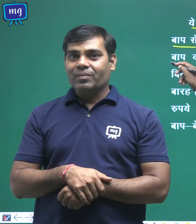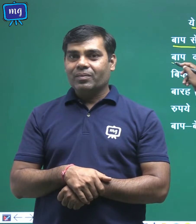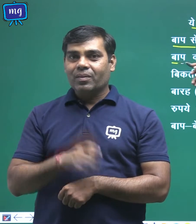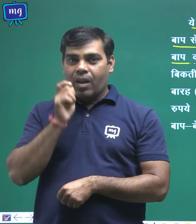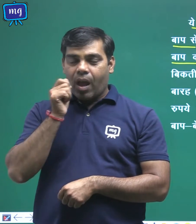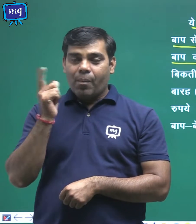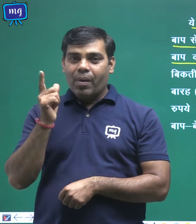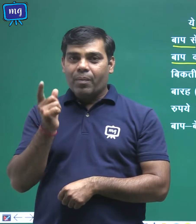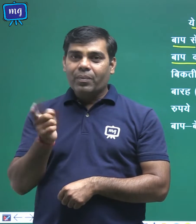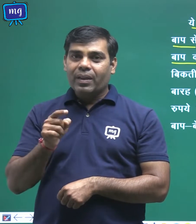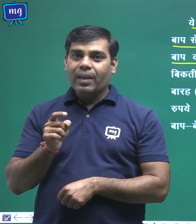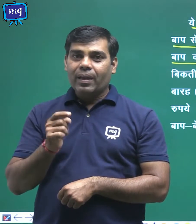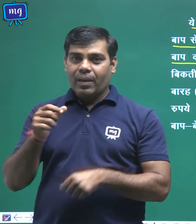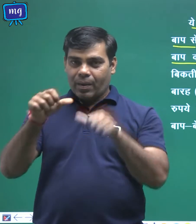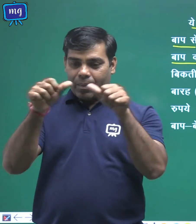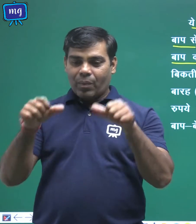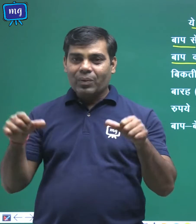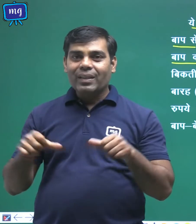बाप की मूर्तियाँ